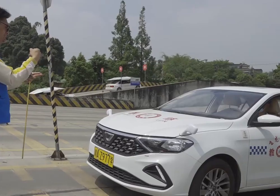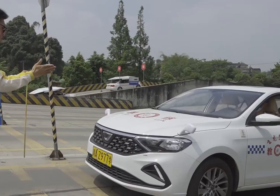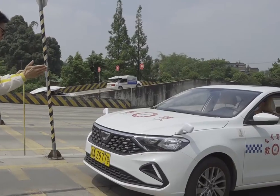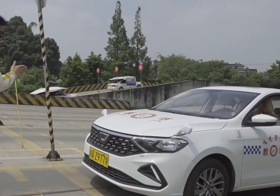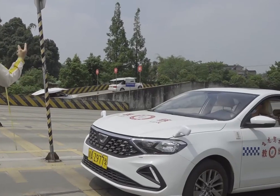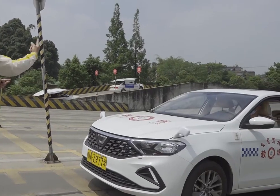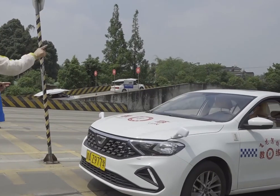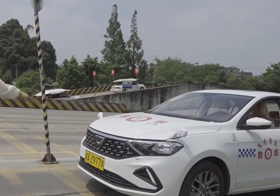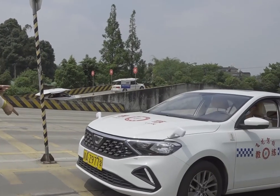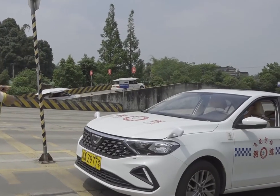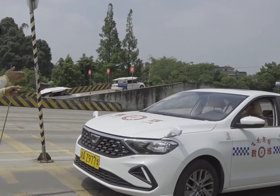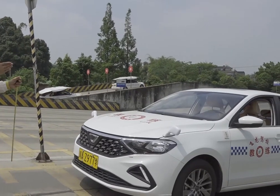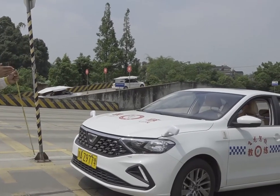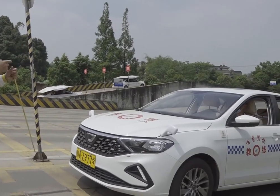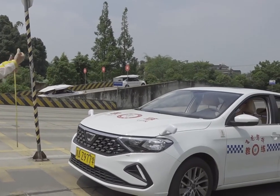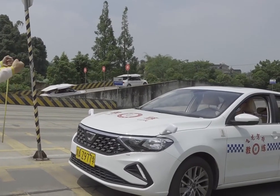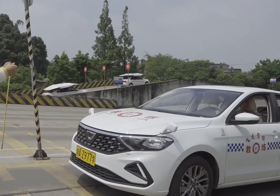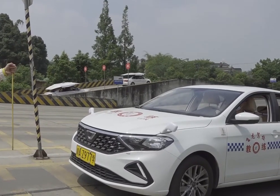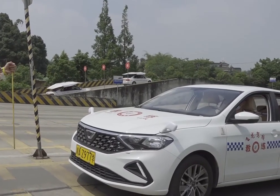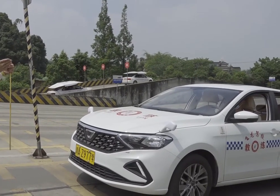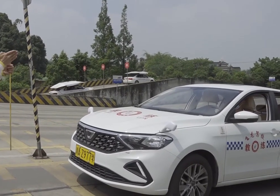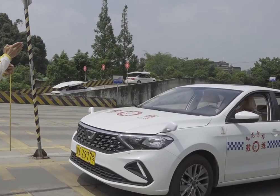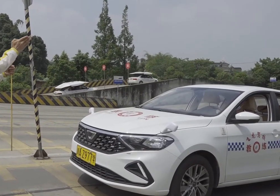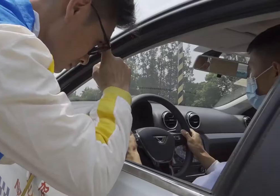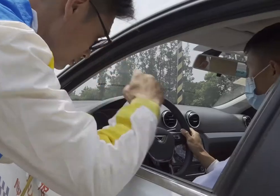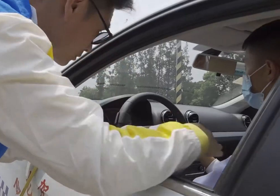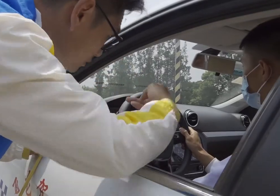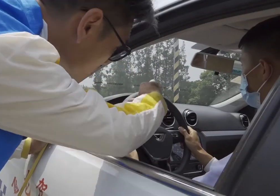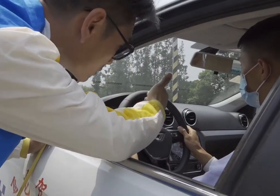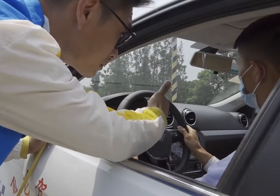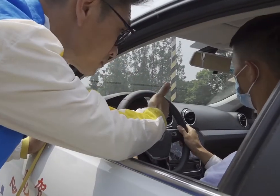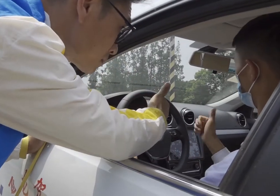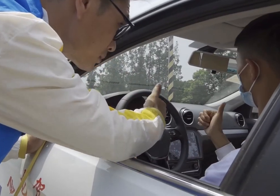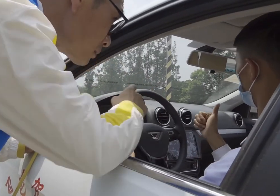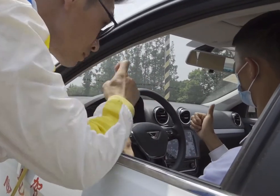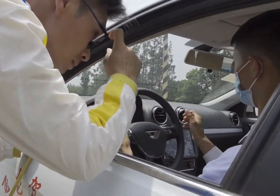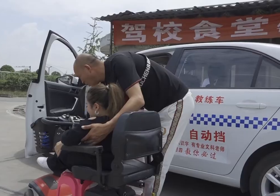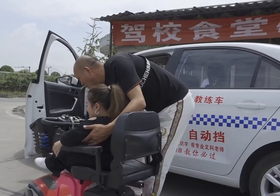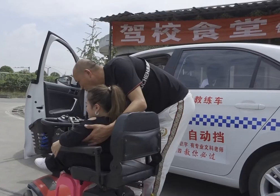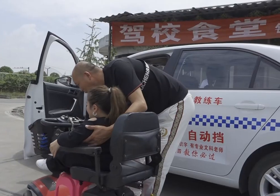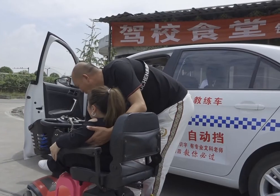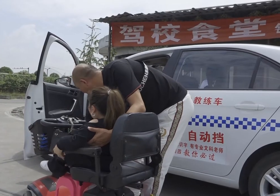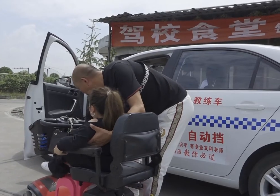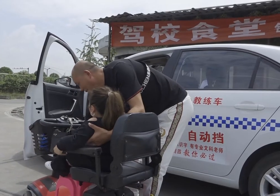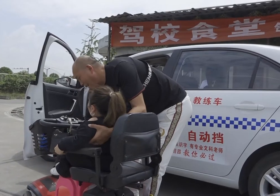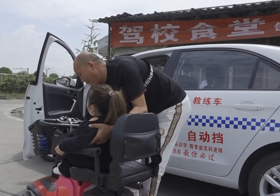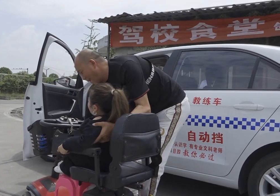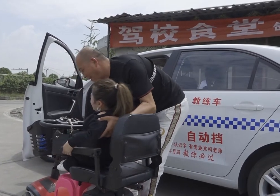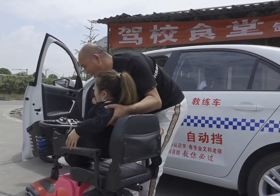2015年招收学员以来，已经帮助上千名残障人士取得驾照。根据现行机动车驾驶证申领